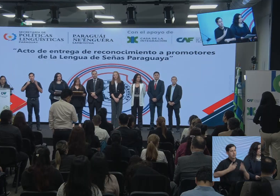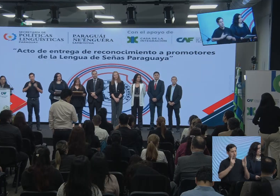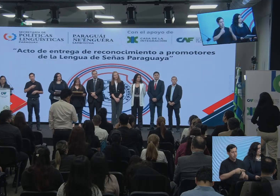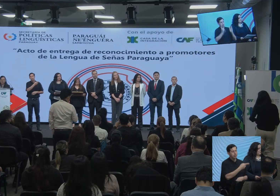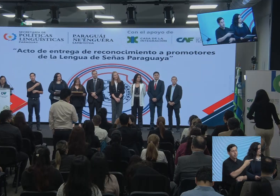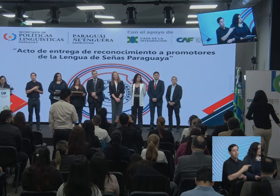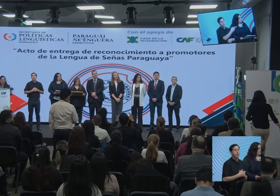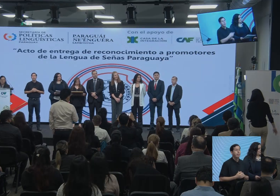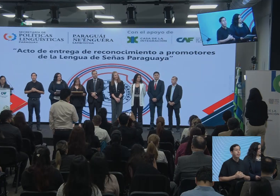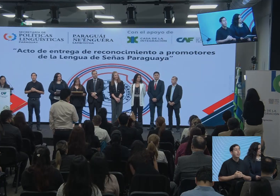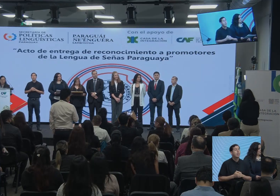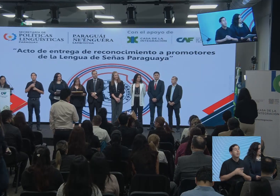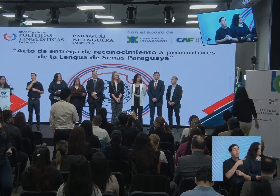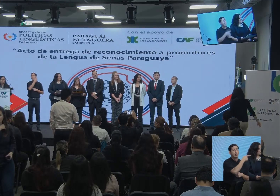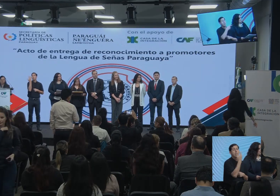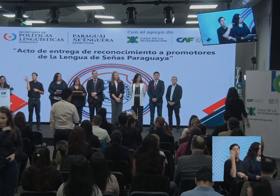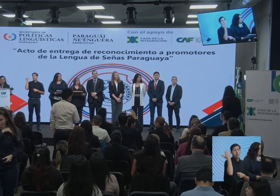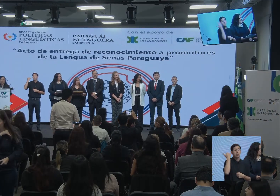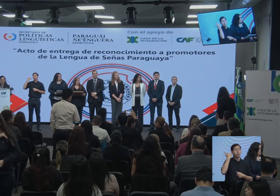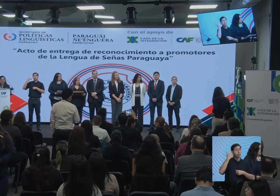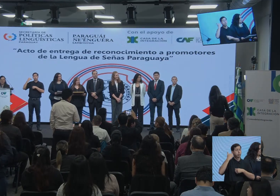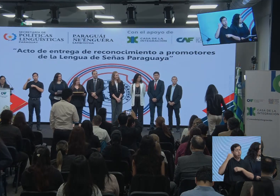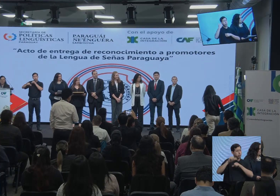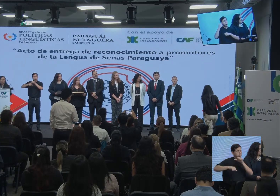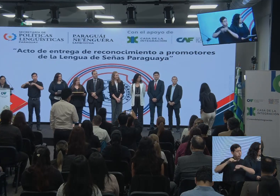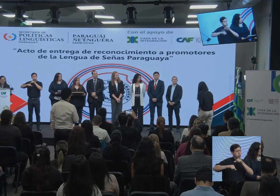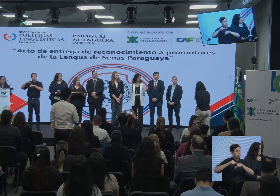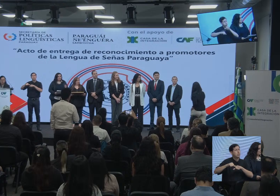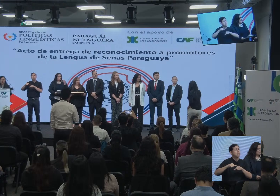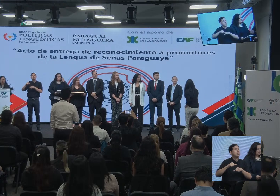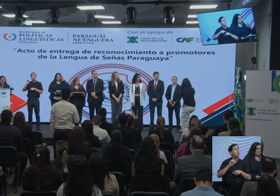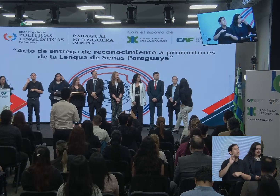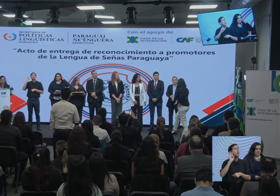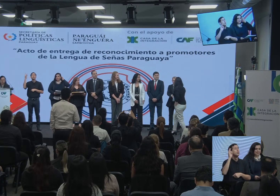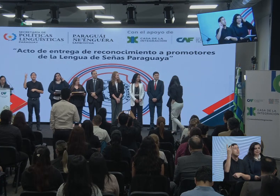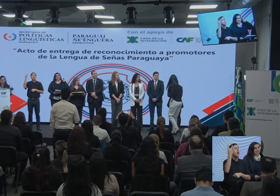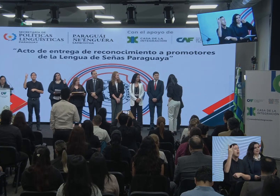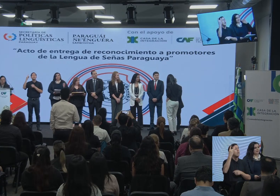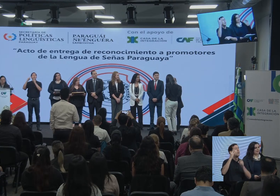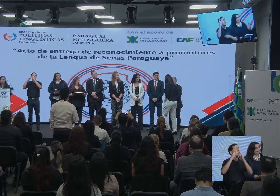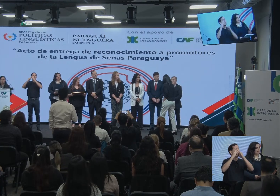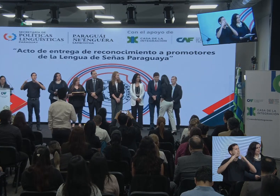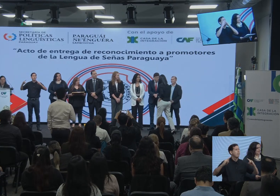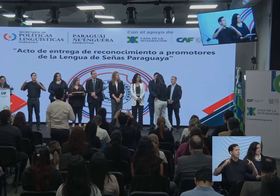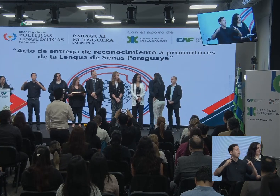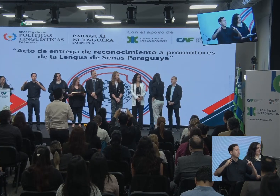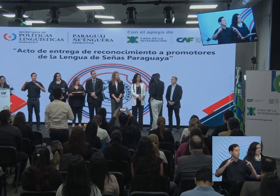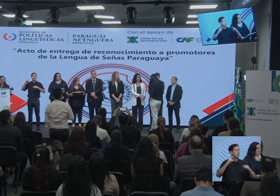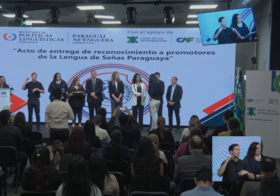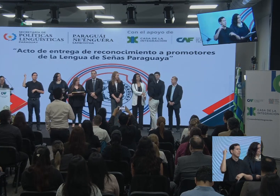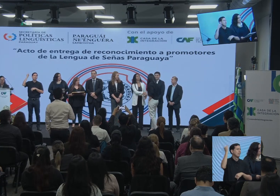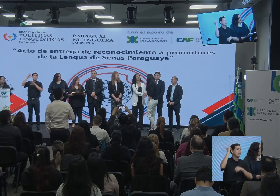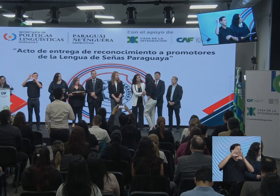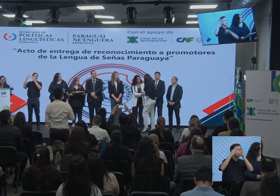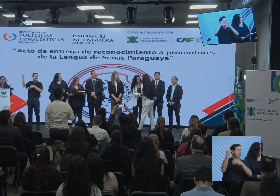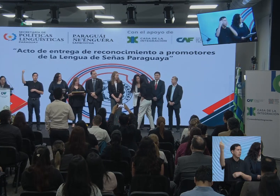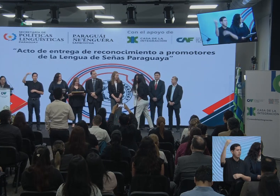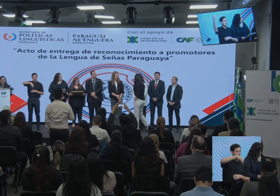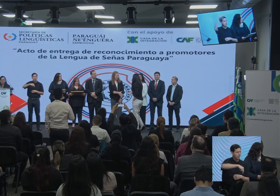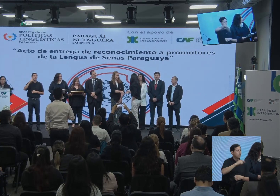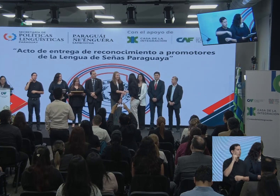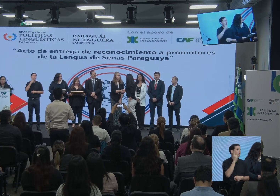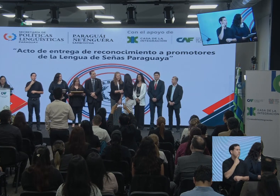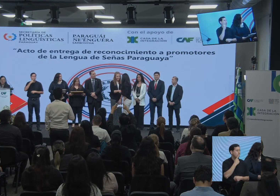el 8º Campeonato Internacional de Jóvenes Sordos, el 8º Campamento de Jóvenes